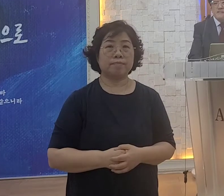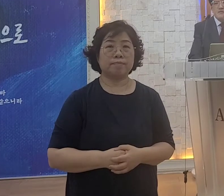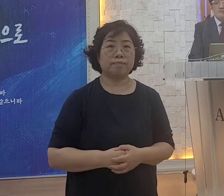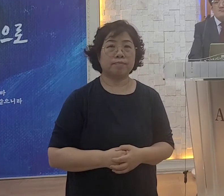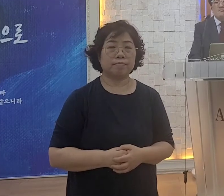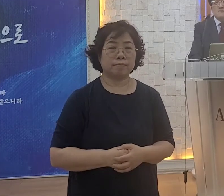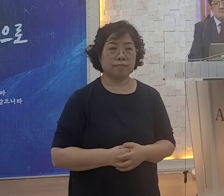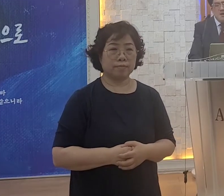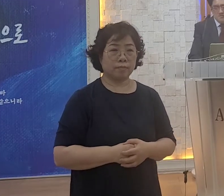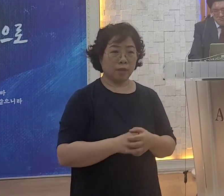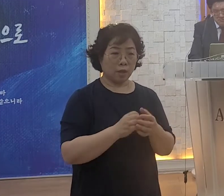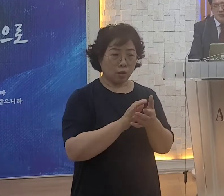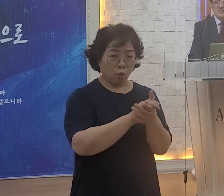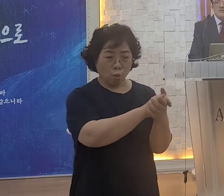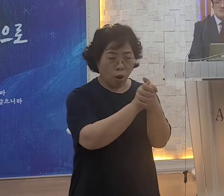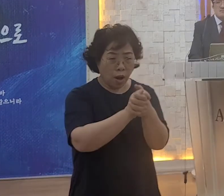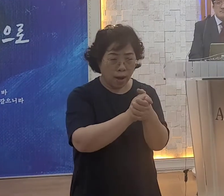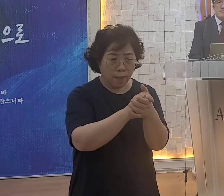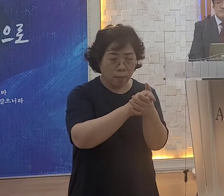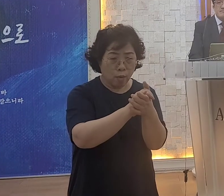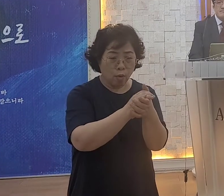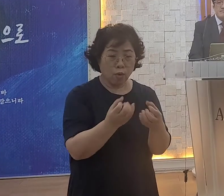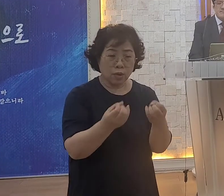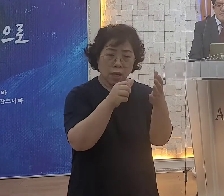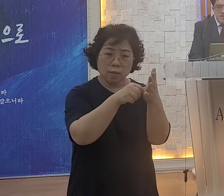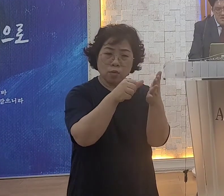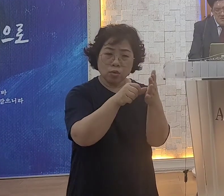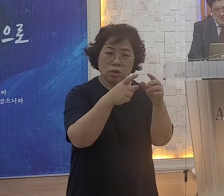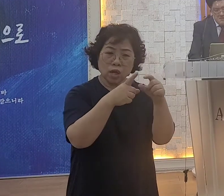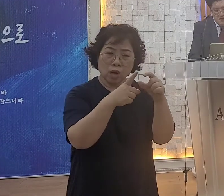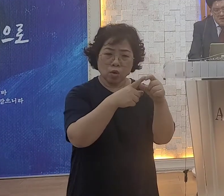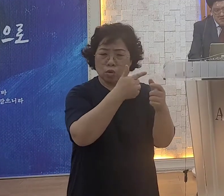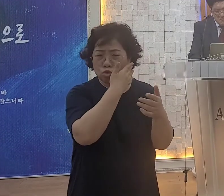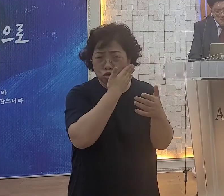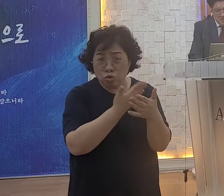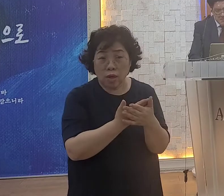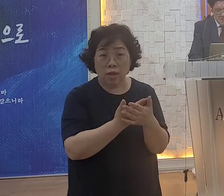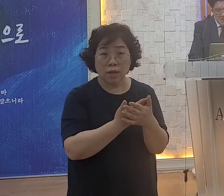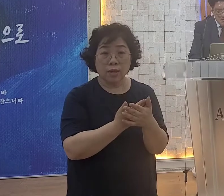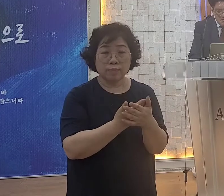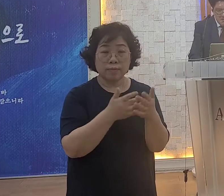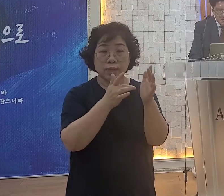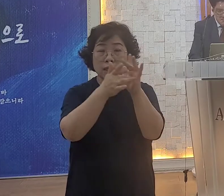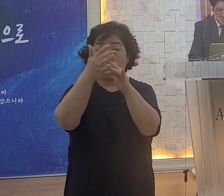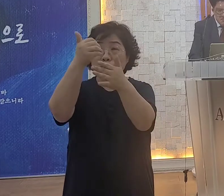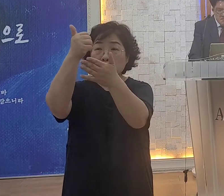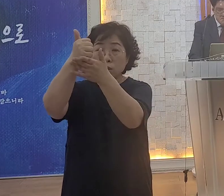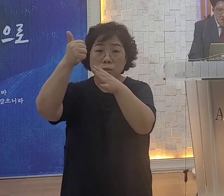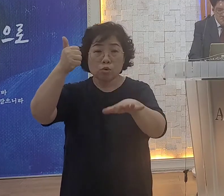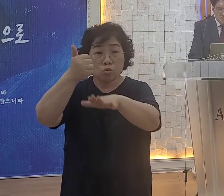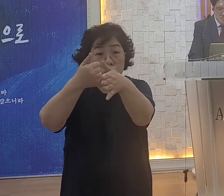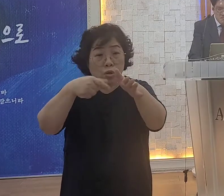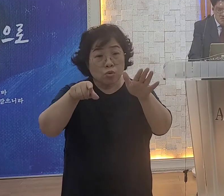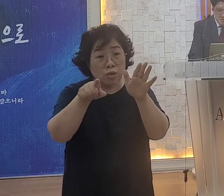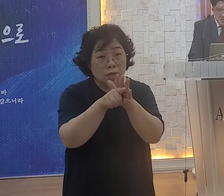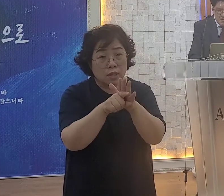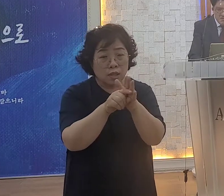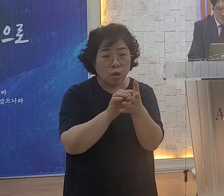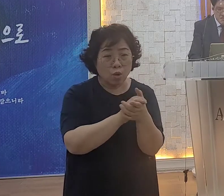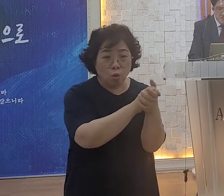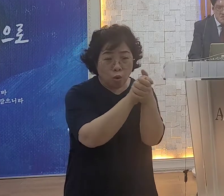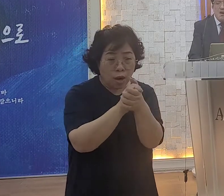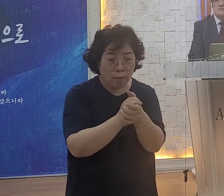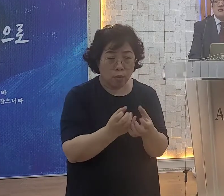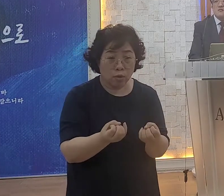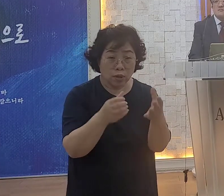설명하는데, 이 화목제물도 아주 중요한 단어입니다. 자, 예수님께서 이 우리를 위해서 화목제물이